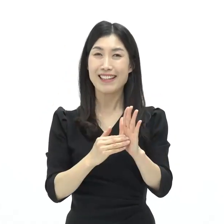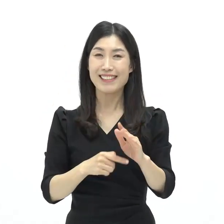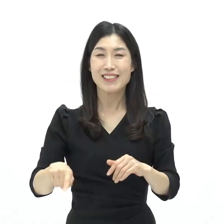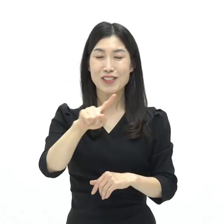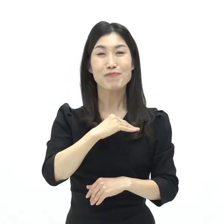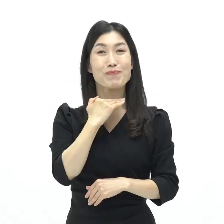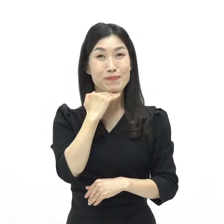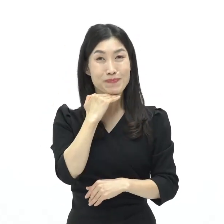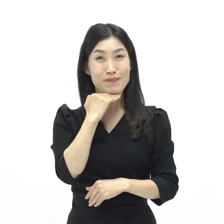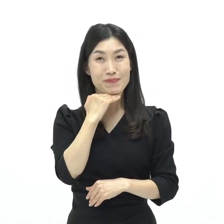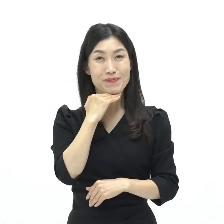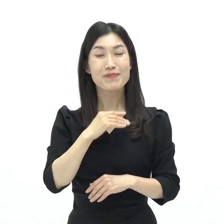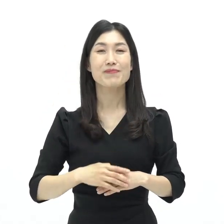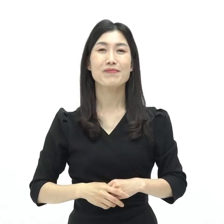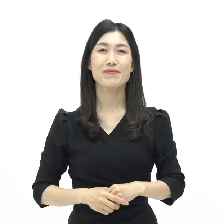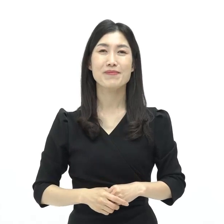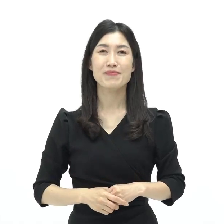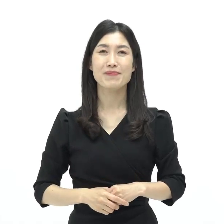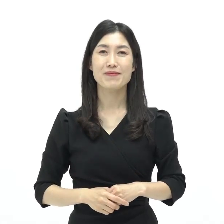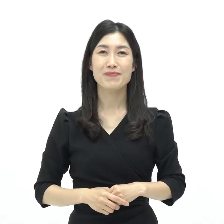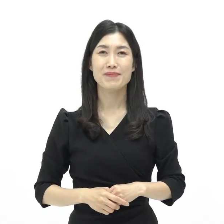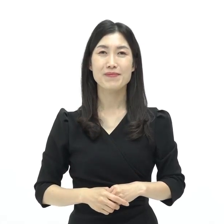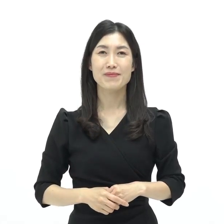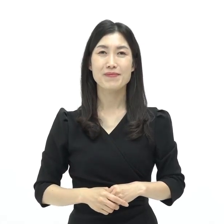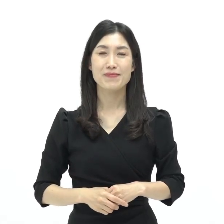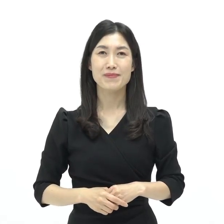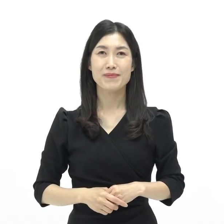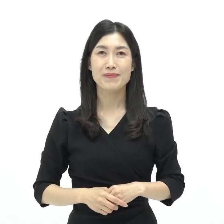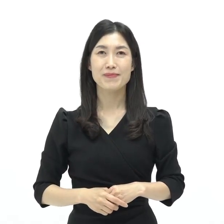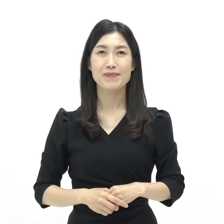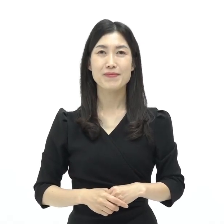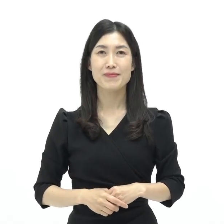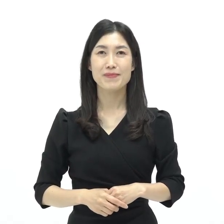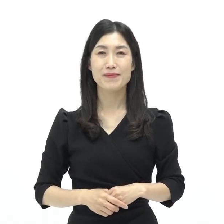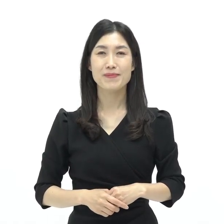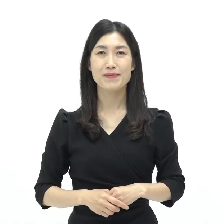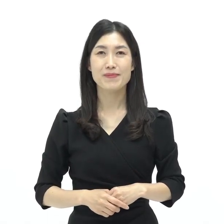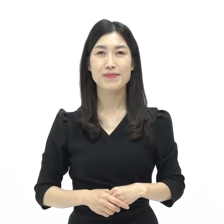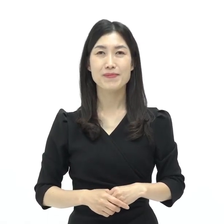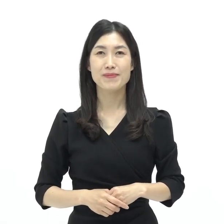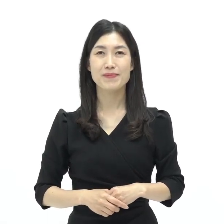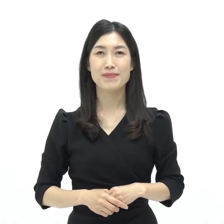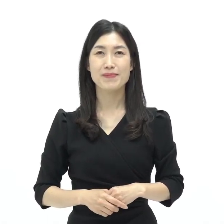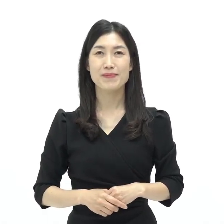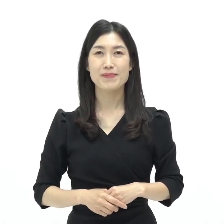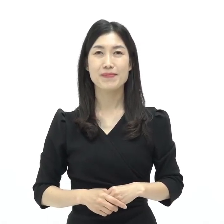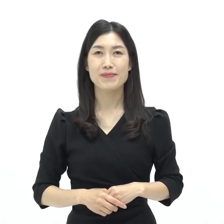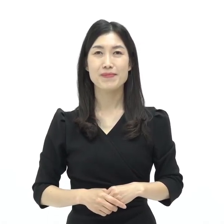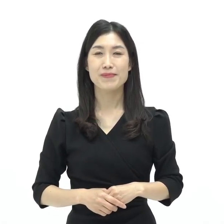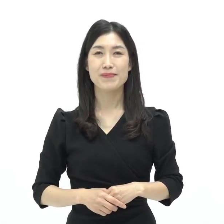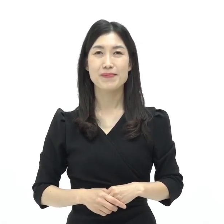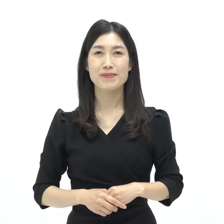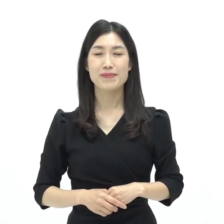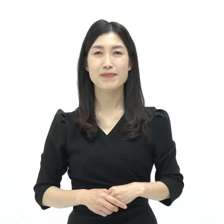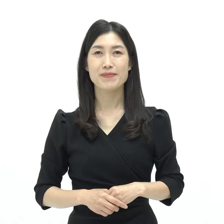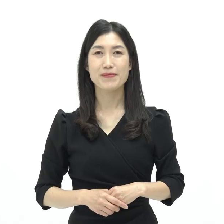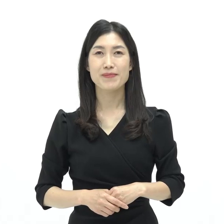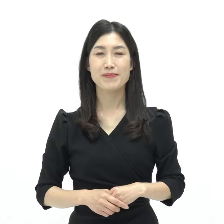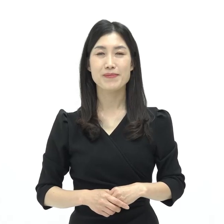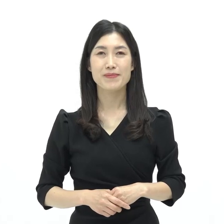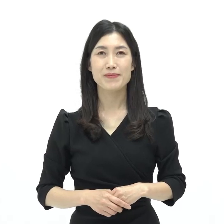우리 함께 기다려 볼까요? 좋아요. 오늘 교수님과 함께 공부할 수 있어서 너무